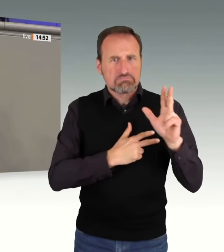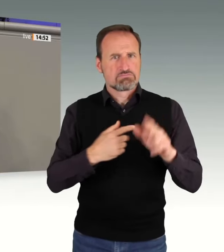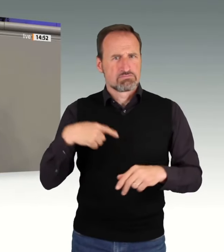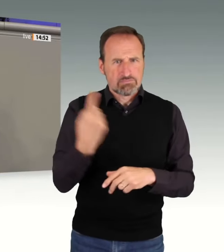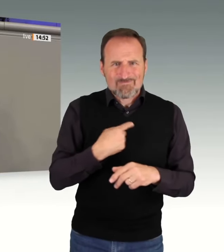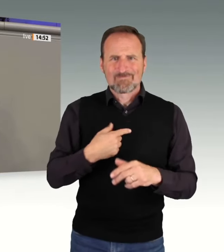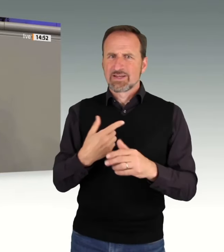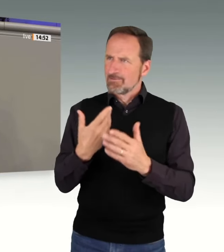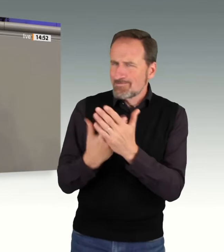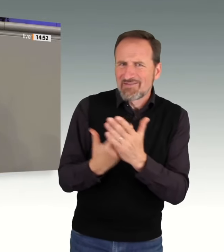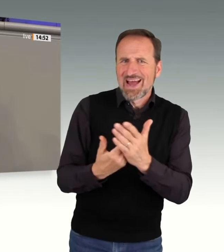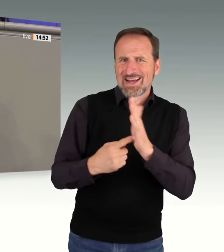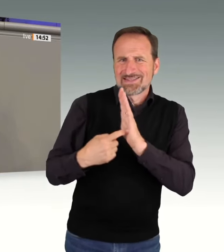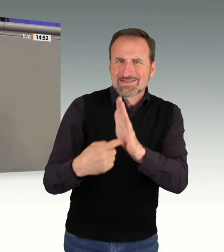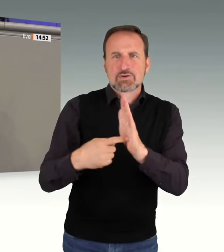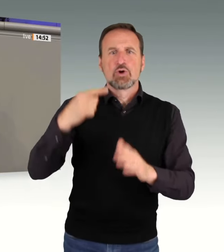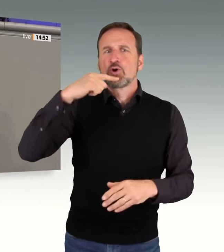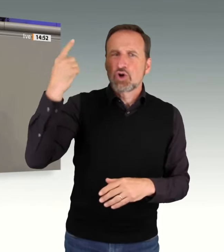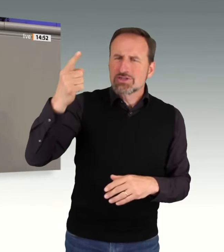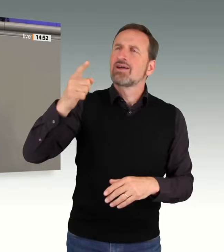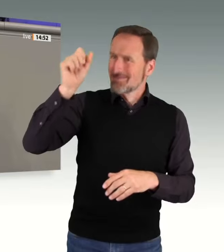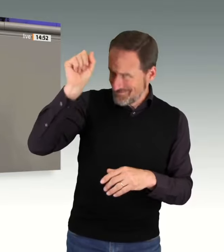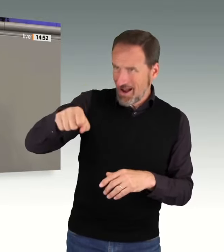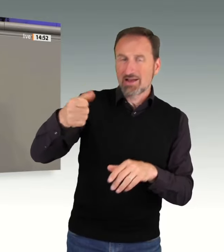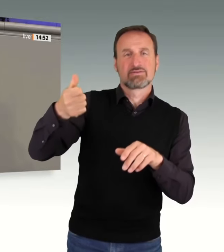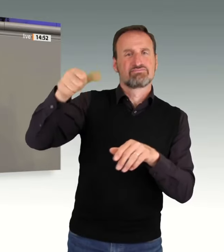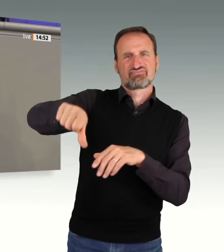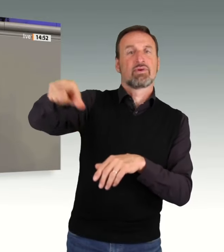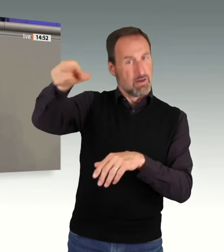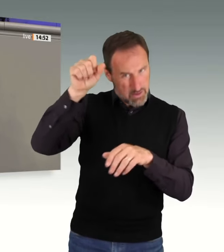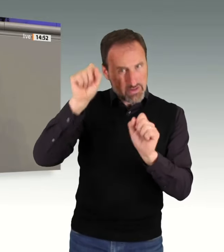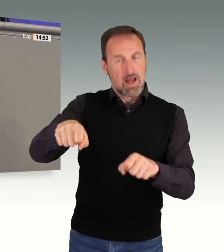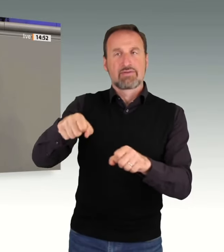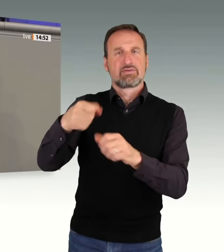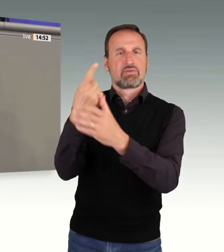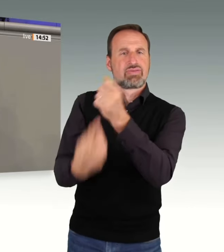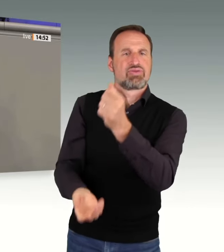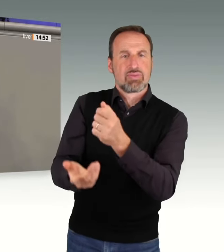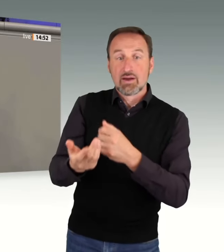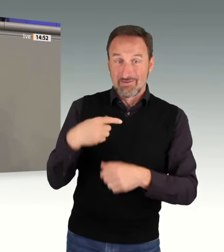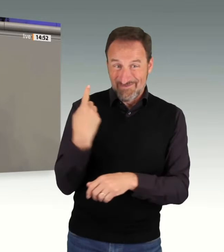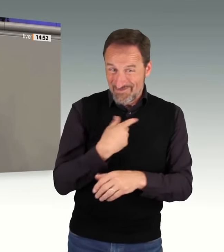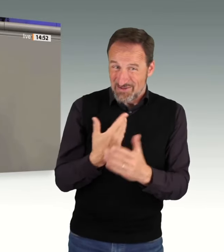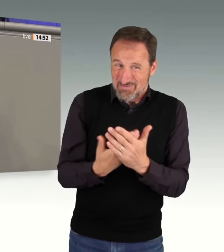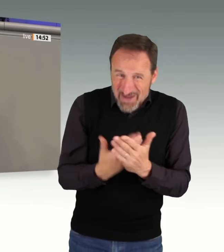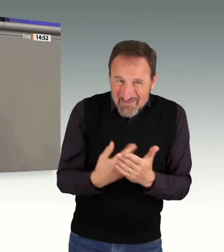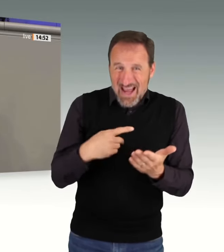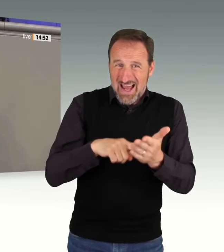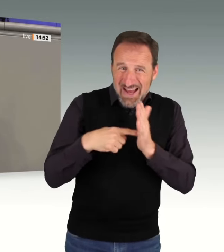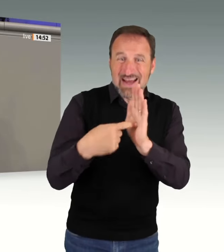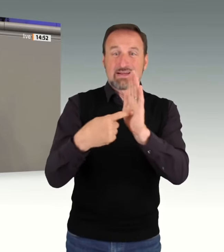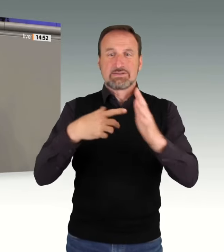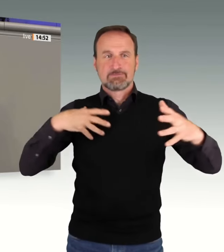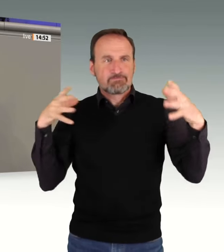Das sind alles die Zeugnisse der Leadership der Ukraine und Deutschland, all unserer Verbündeten, all unserer Partner